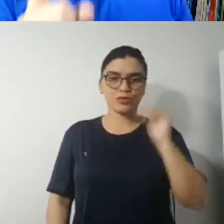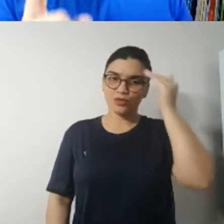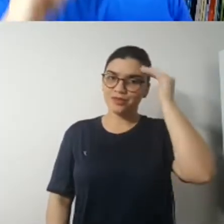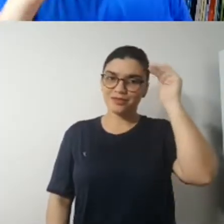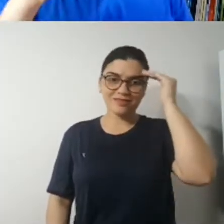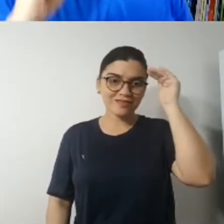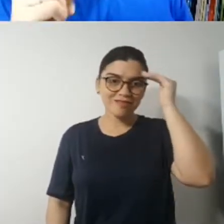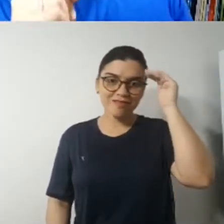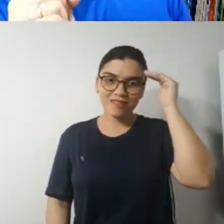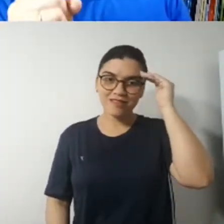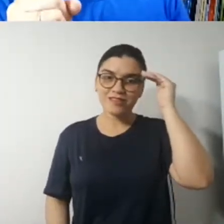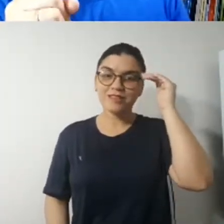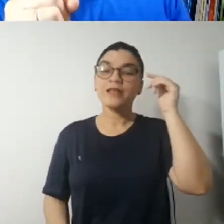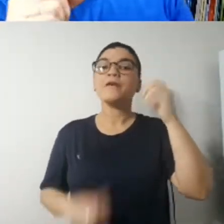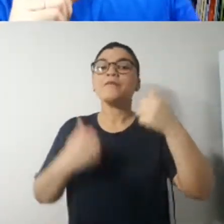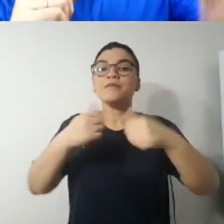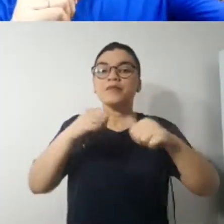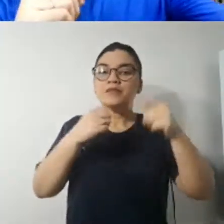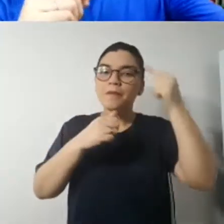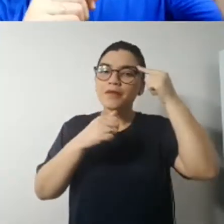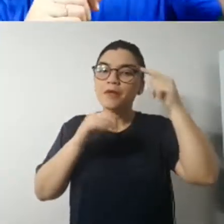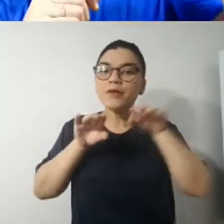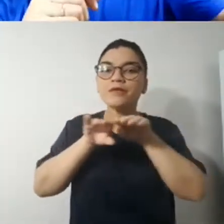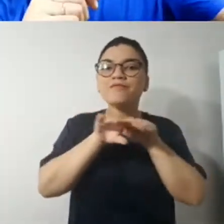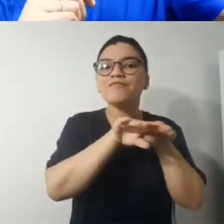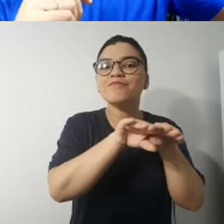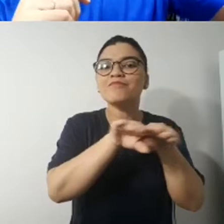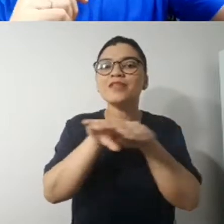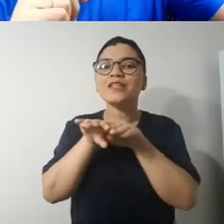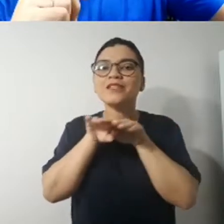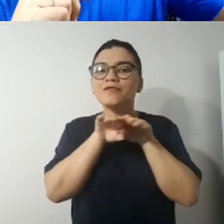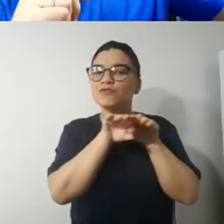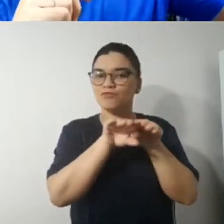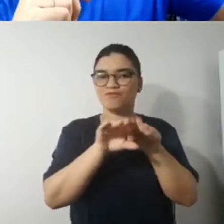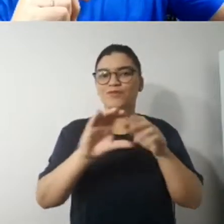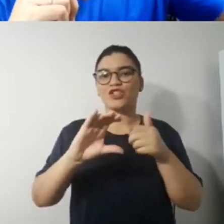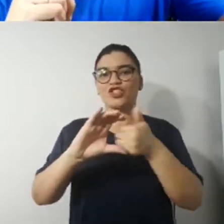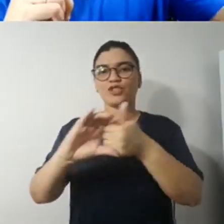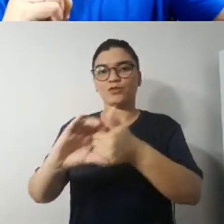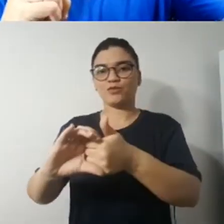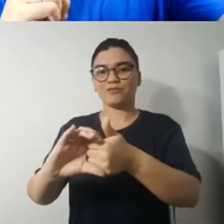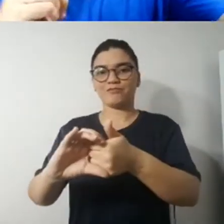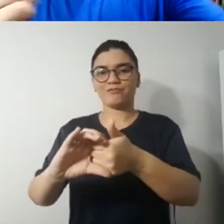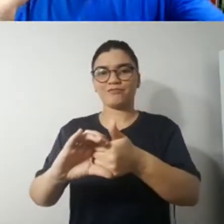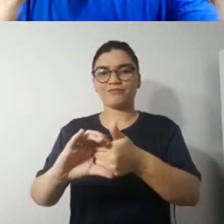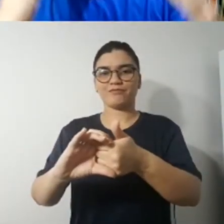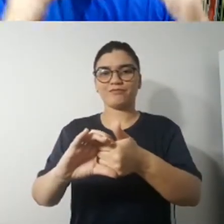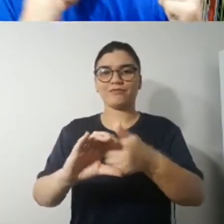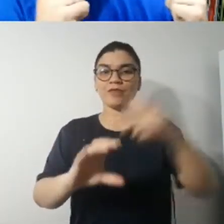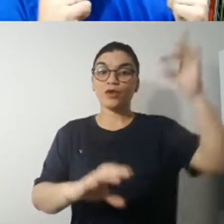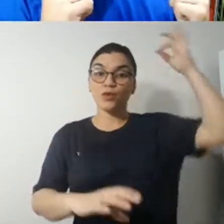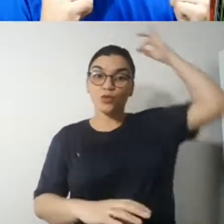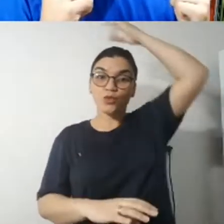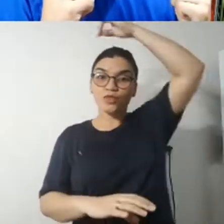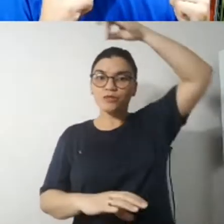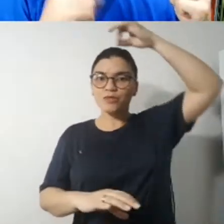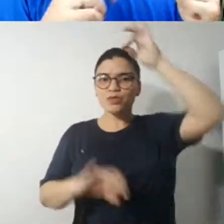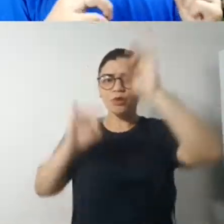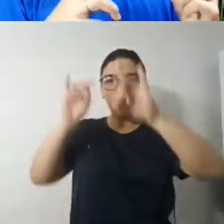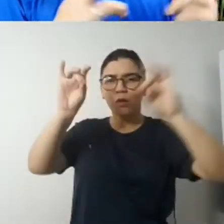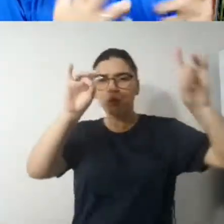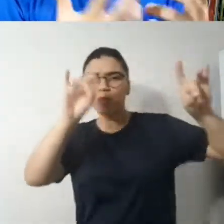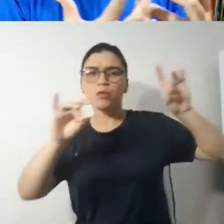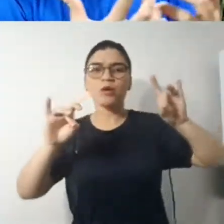pensar cristão, com a mesma inclinação do coração que o Espírito Santo de Deus põe em nós. Então,